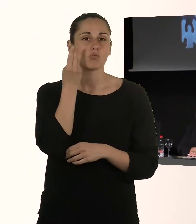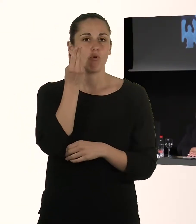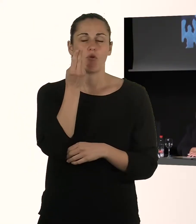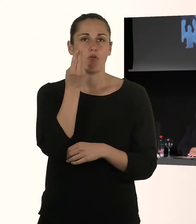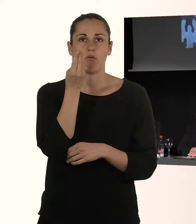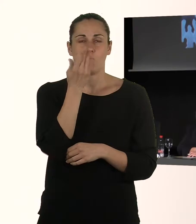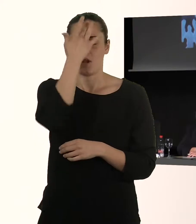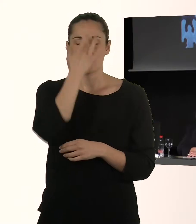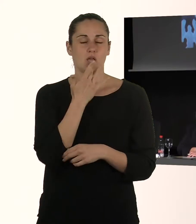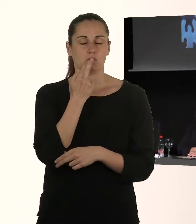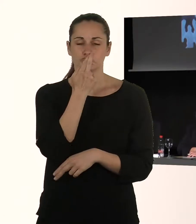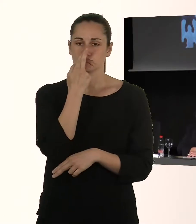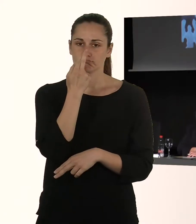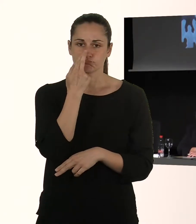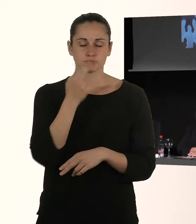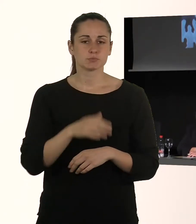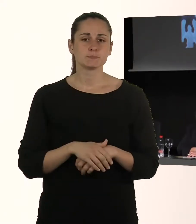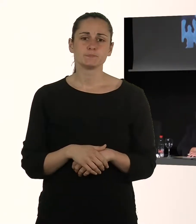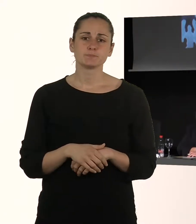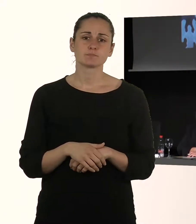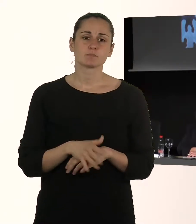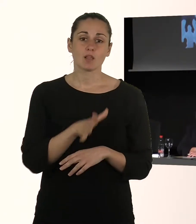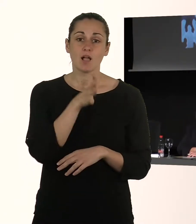interesante. Os voy a contar algo.